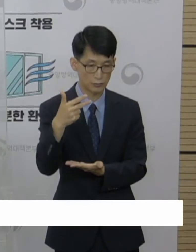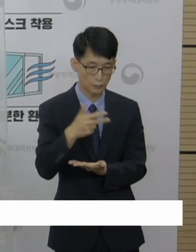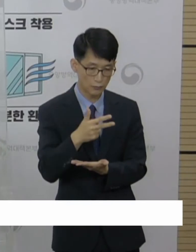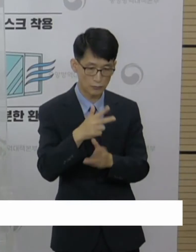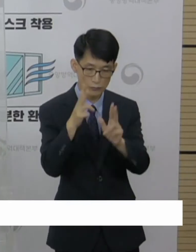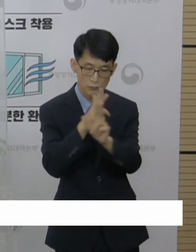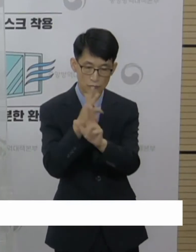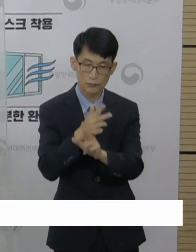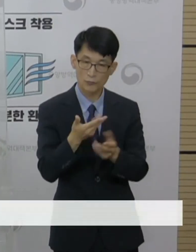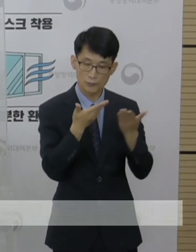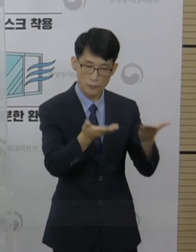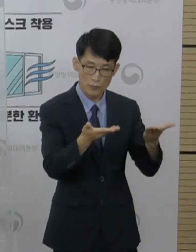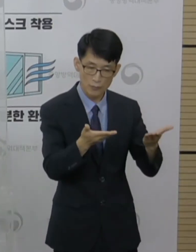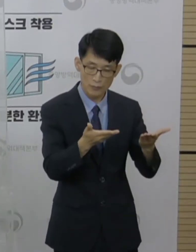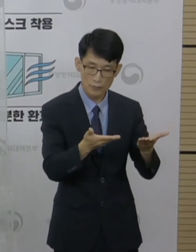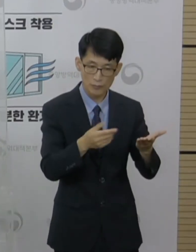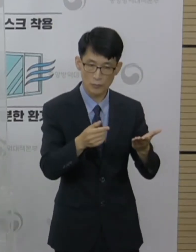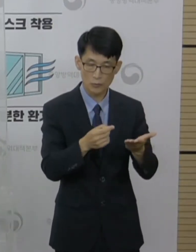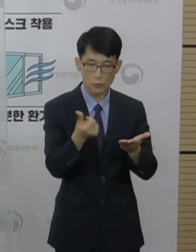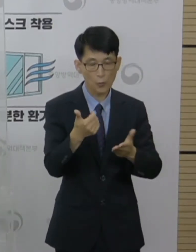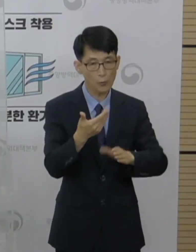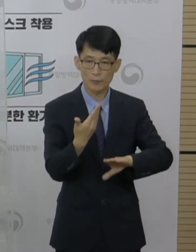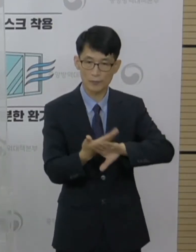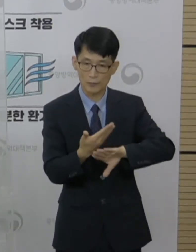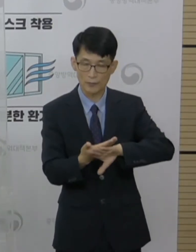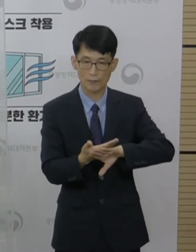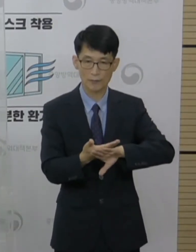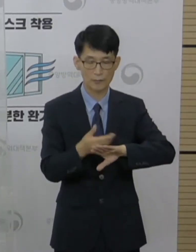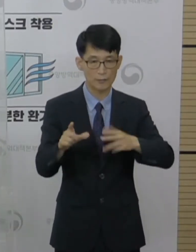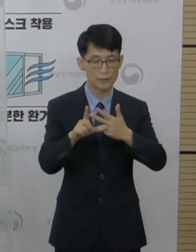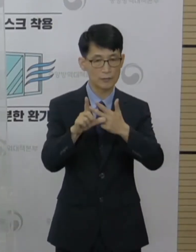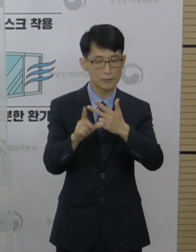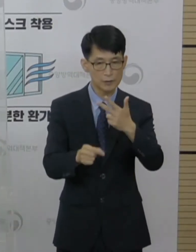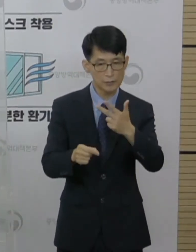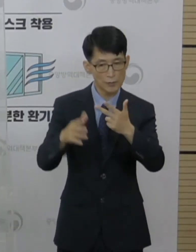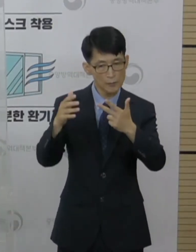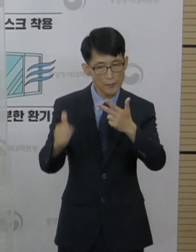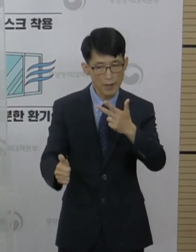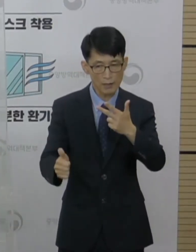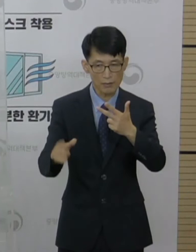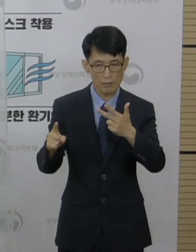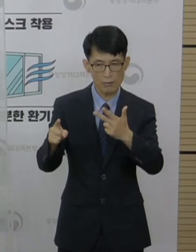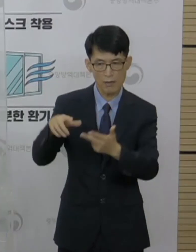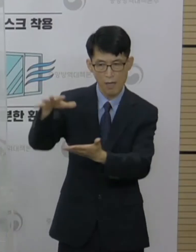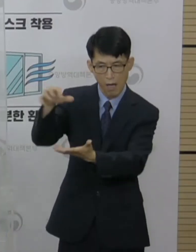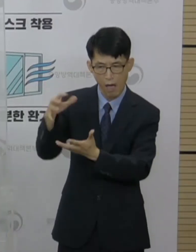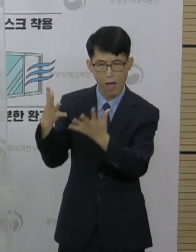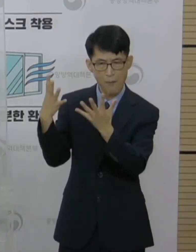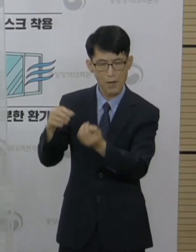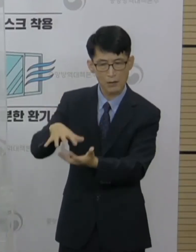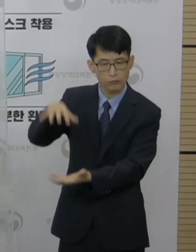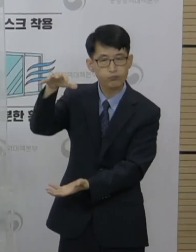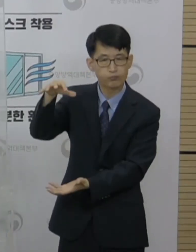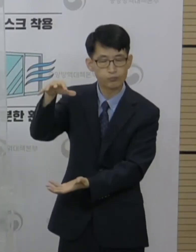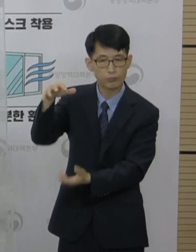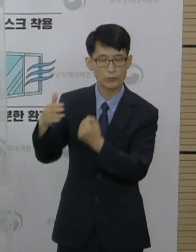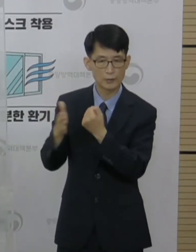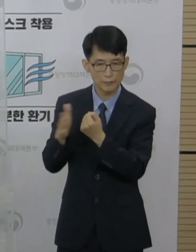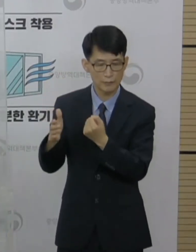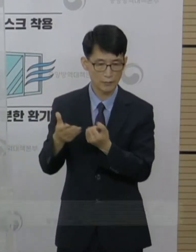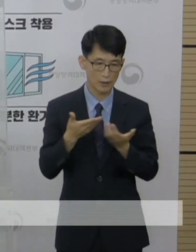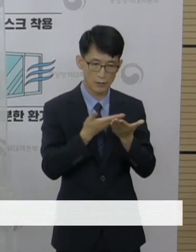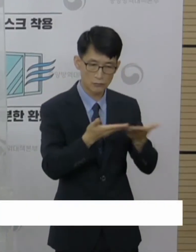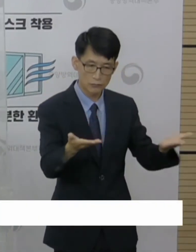변경이 돼서 모더나 백신이 7월 배정 물량이 7월 말에 집중적으로 공급되는 관계로 백신